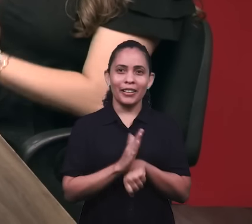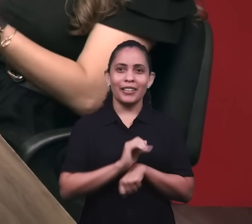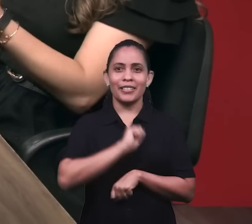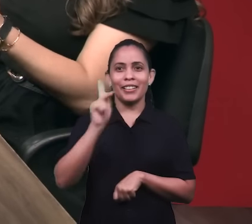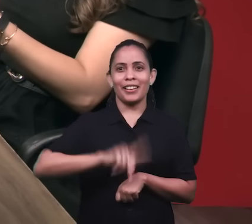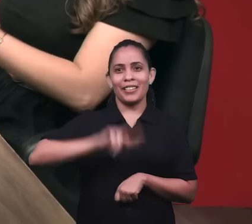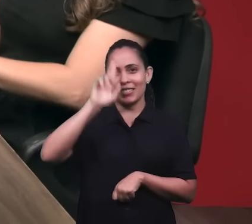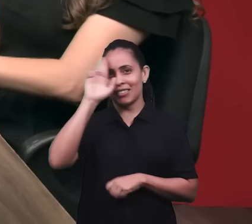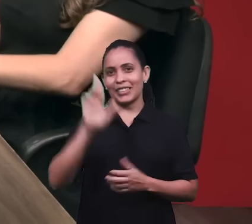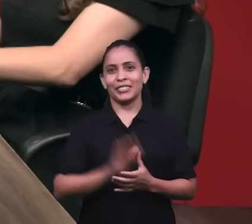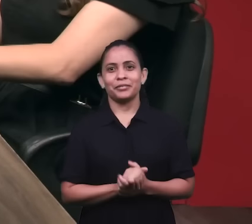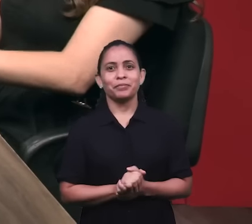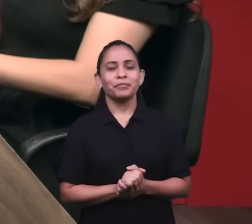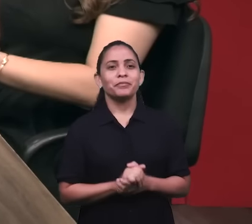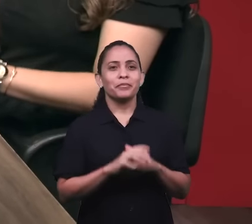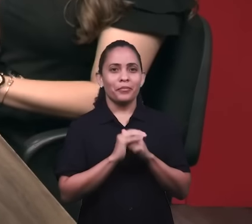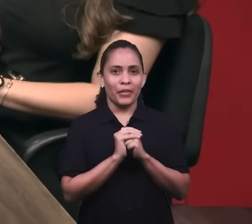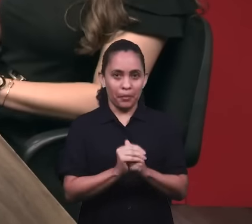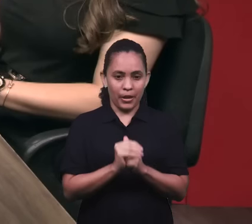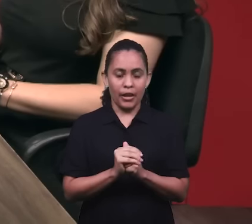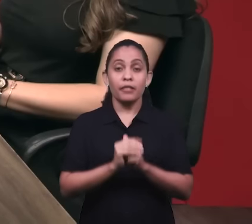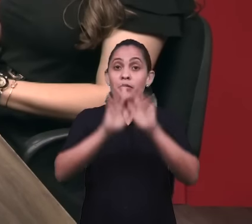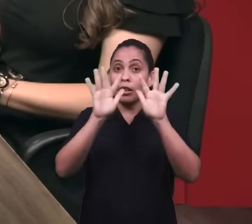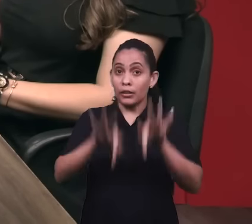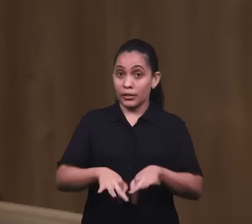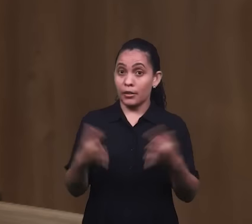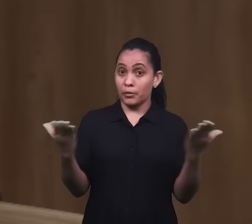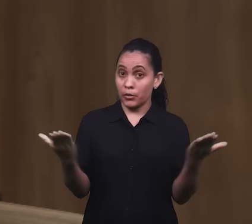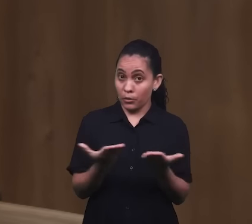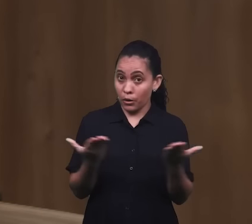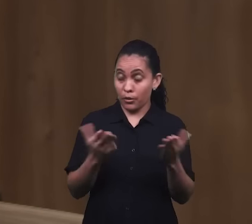praticar e a paz do Senhor, irmãos. Amém. Então, assim, a gente